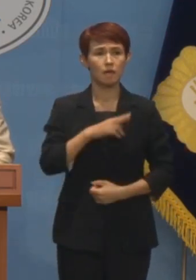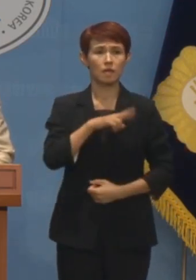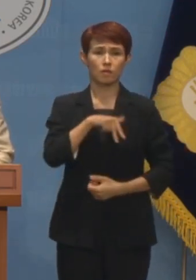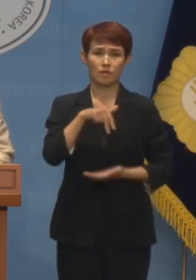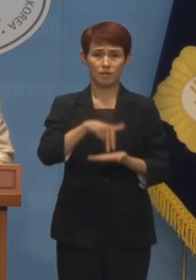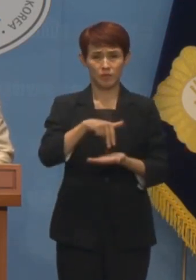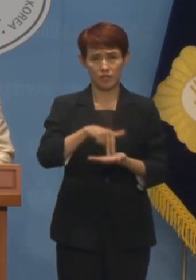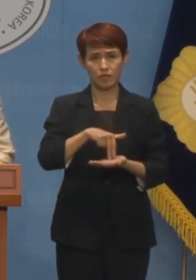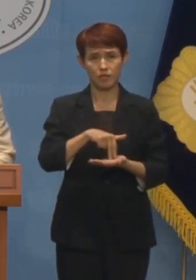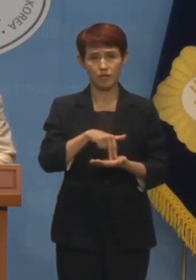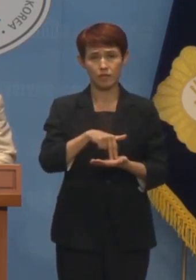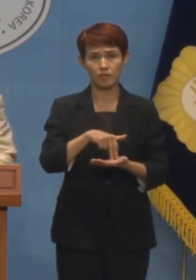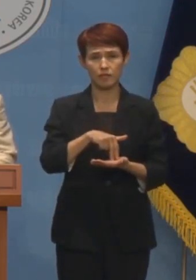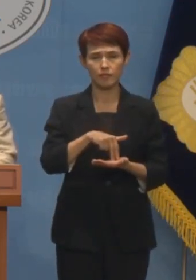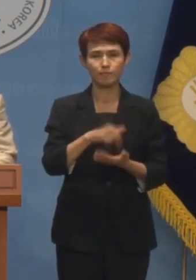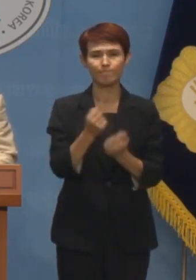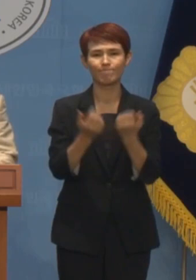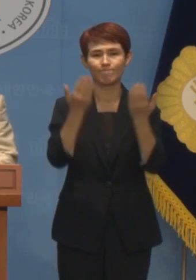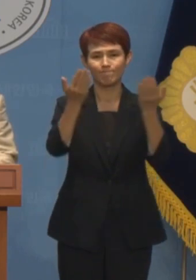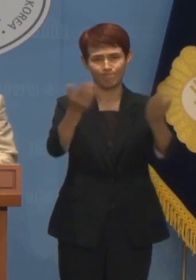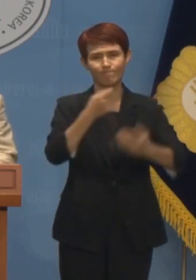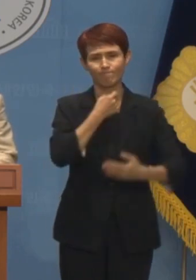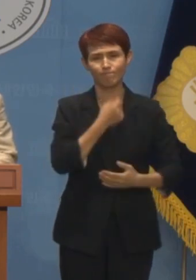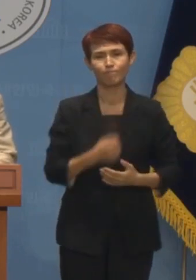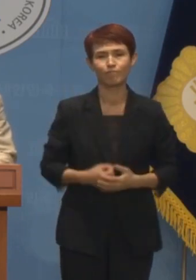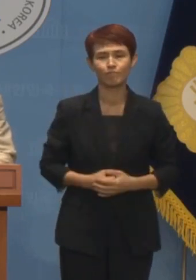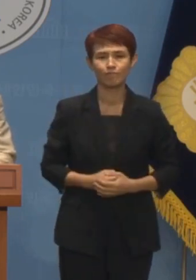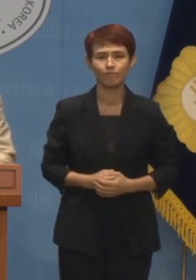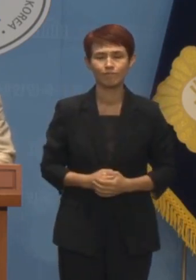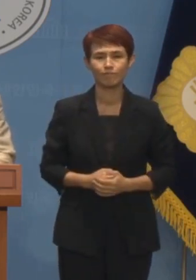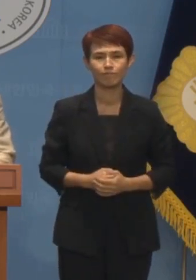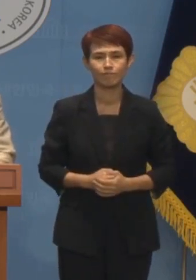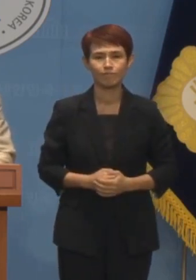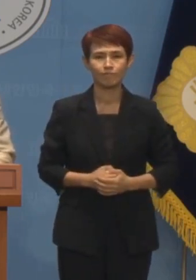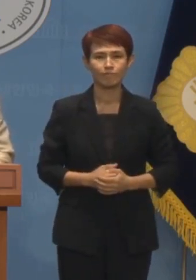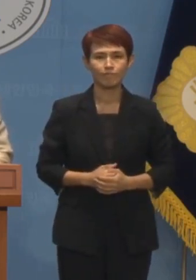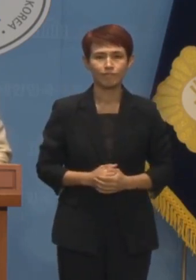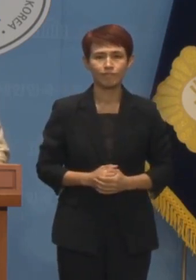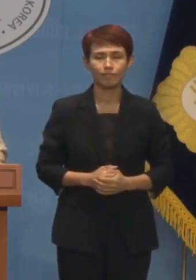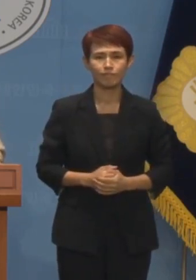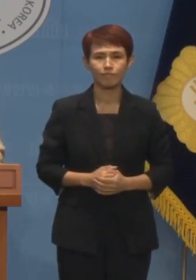여기에 대해서 말씀을 드리지 않을 수 없기 때문에 오늘 왔습니다.